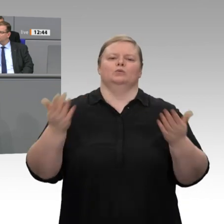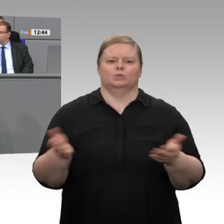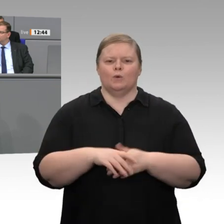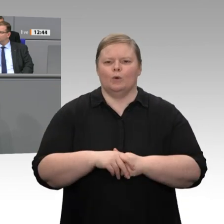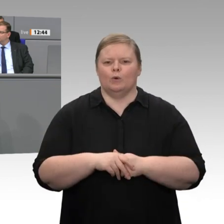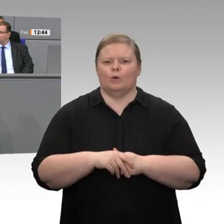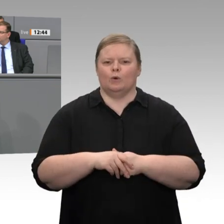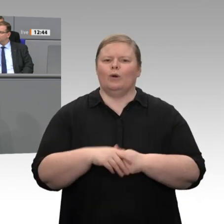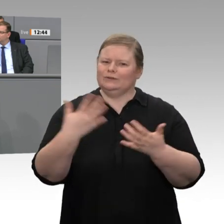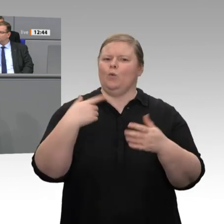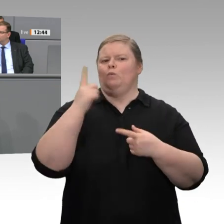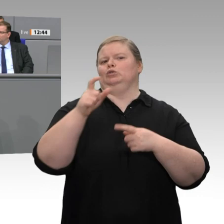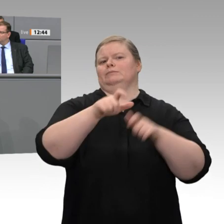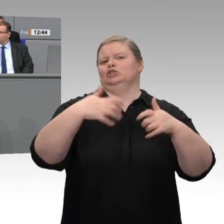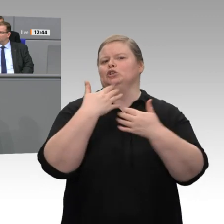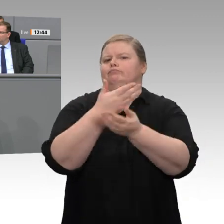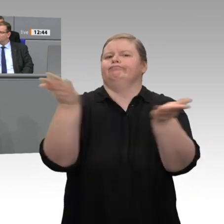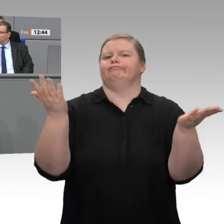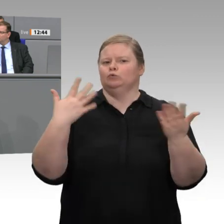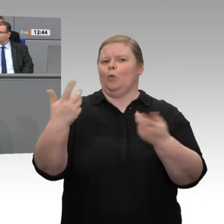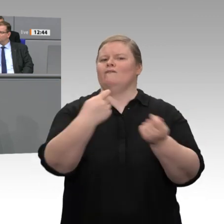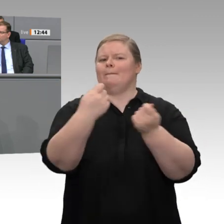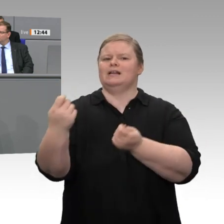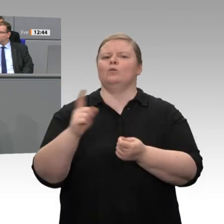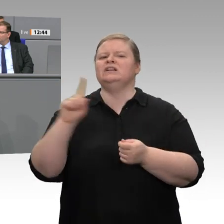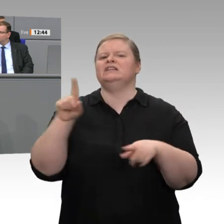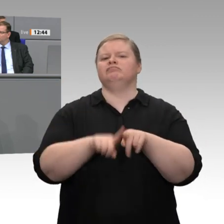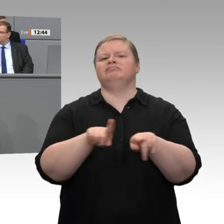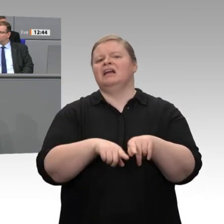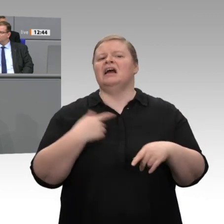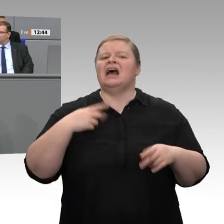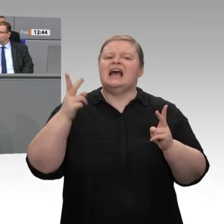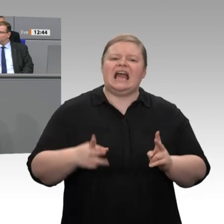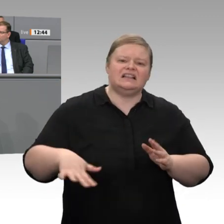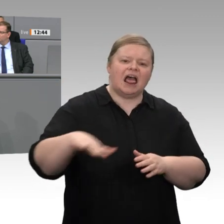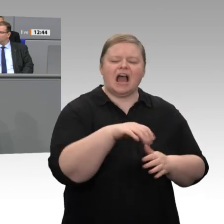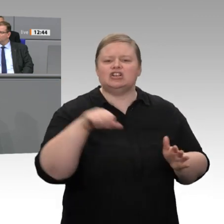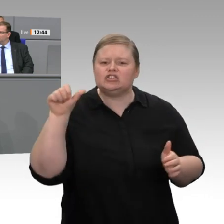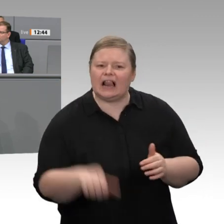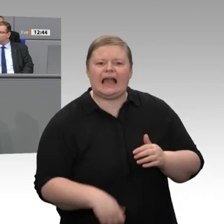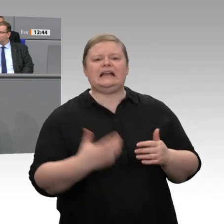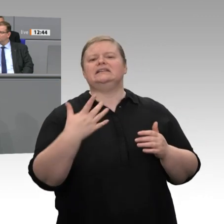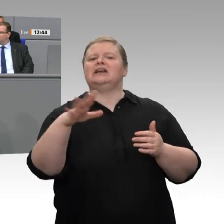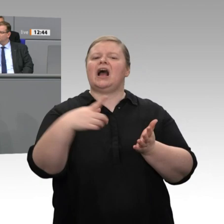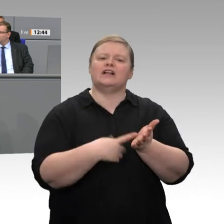Rechtslage schlecht und sie hätten keinen Anspruch. Sie haben einen Anspruch, die Verwaltungspraxis ist gefestigt und die